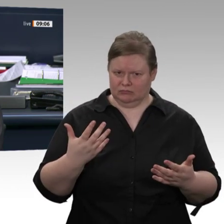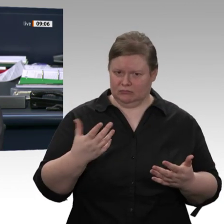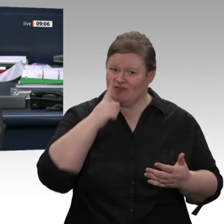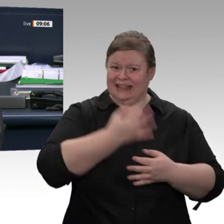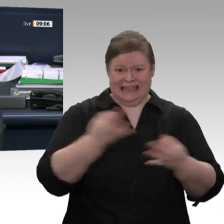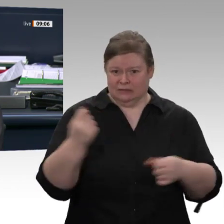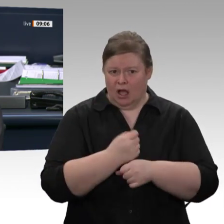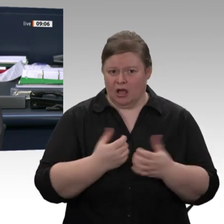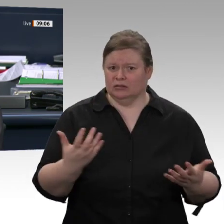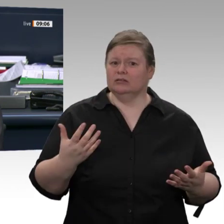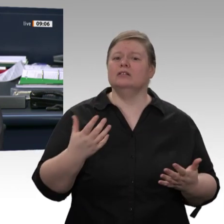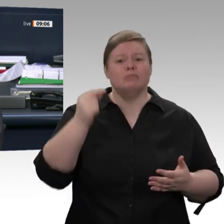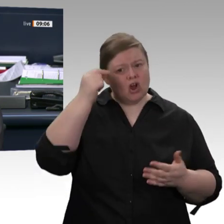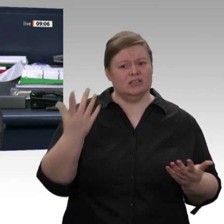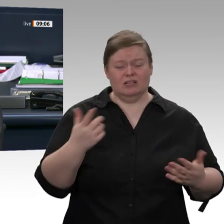Attentat gehandelt hätte?